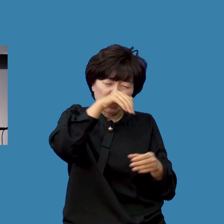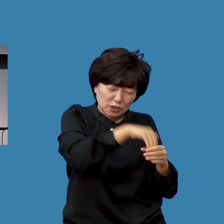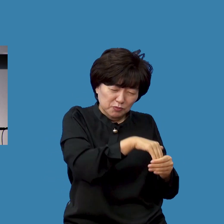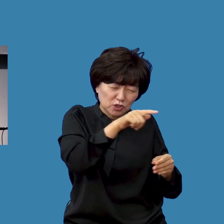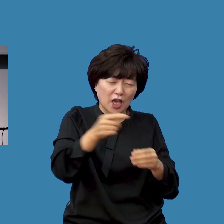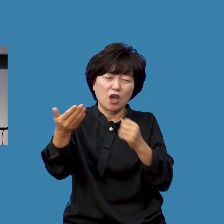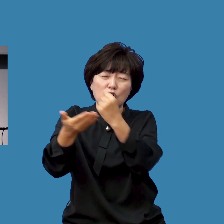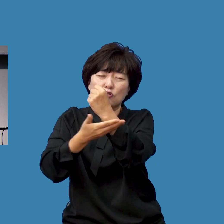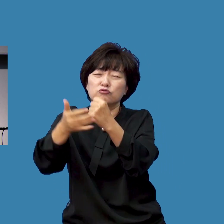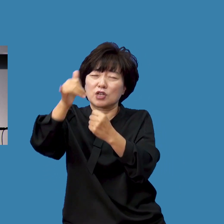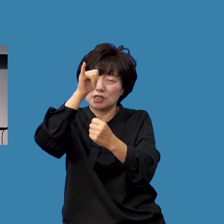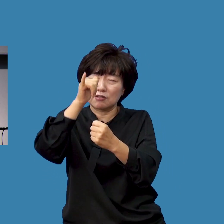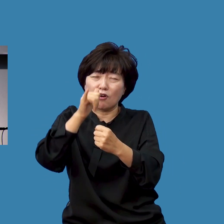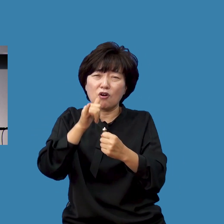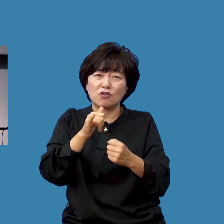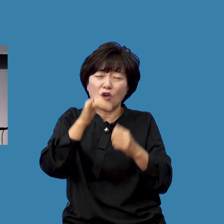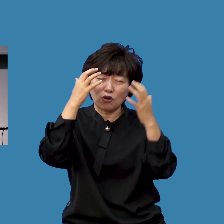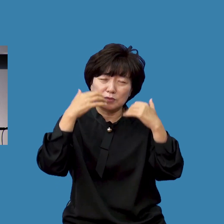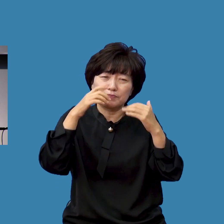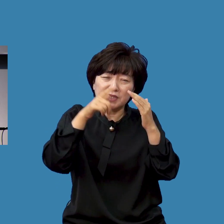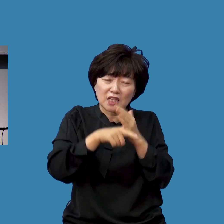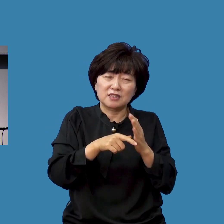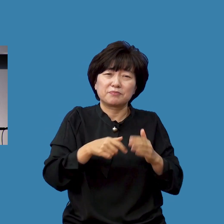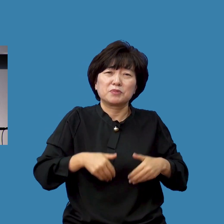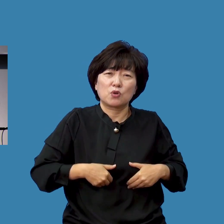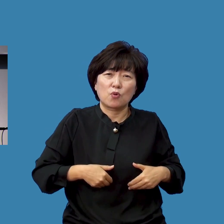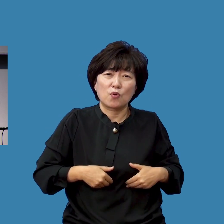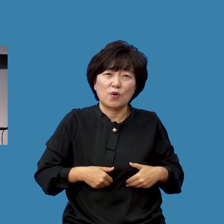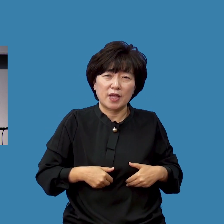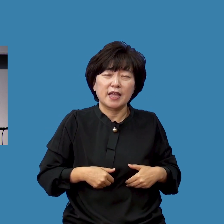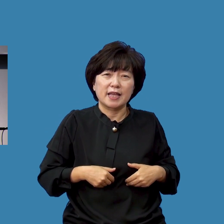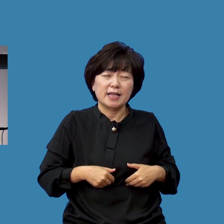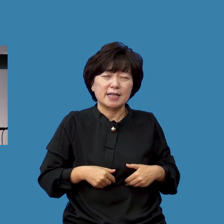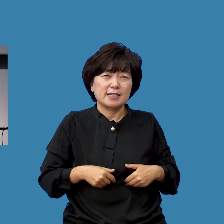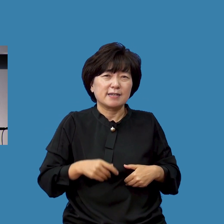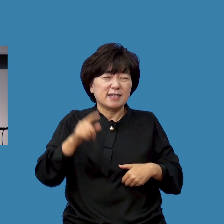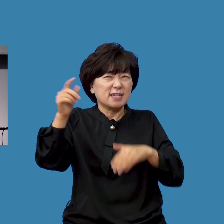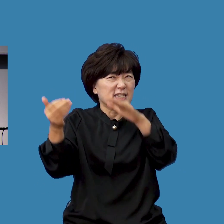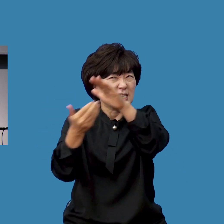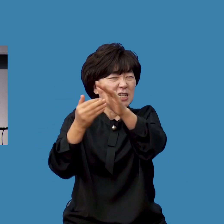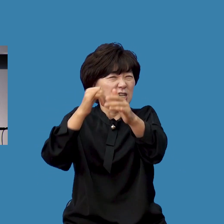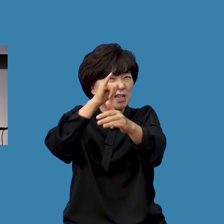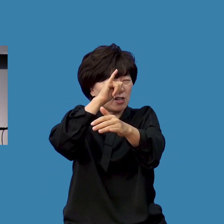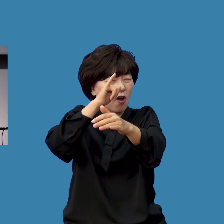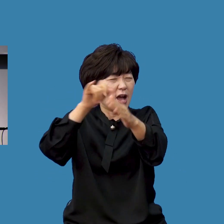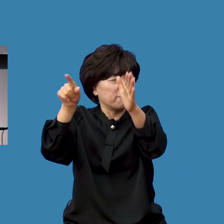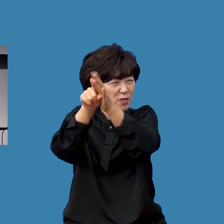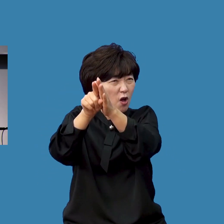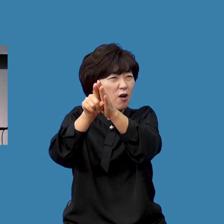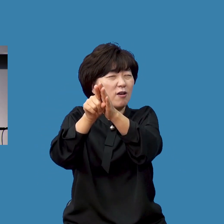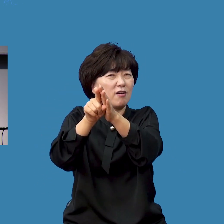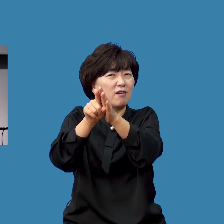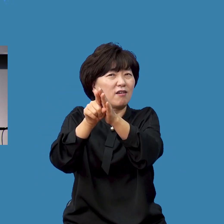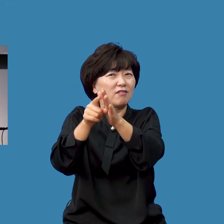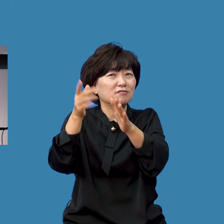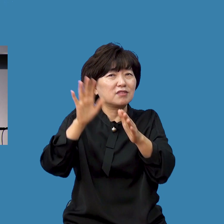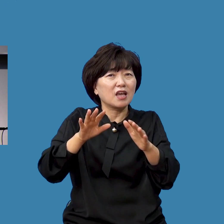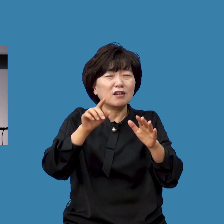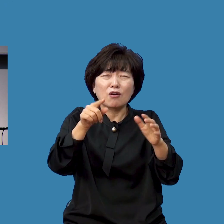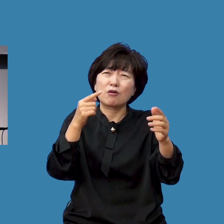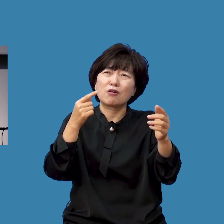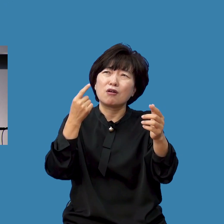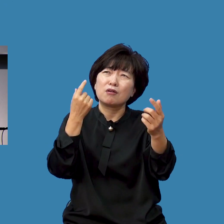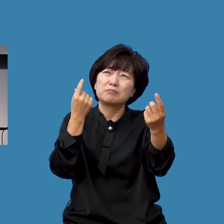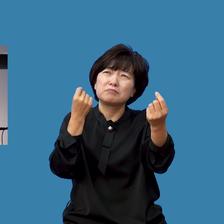있는 겁니다. 뭔가 심어놓은 게 있는 거예요. 그래서 맞아 인내하면 분명히 이거 이루실 거야 뭐 이런